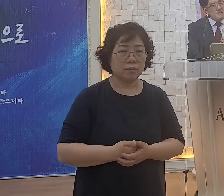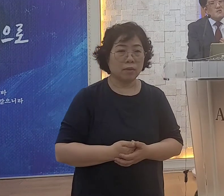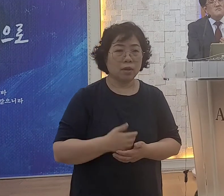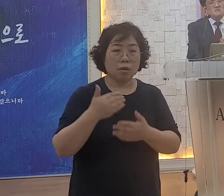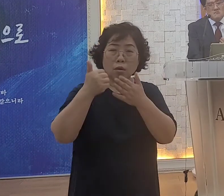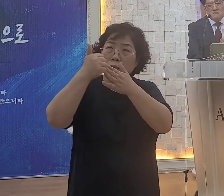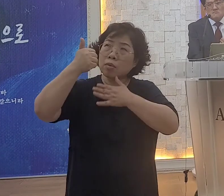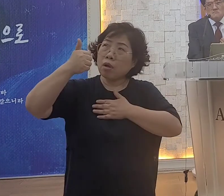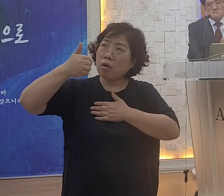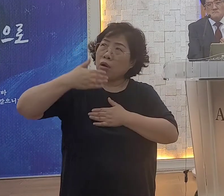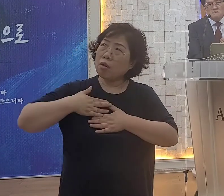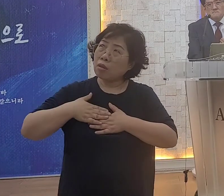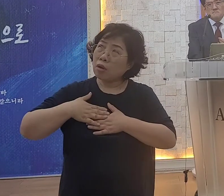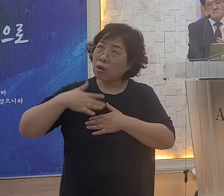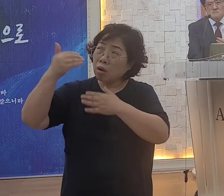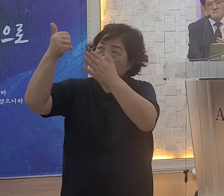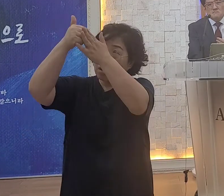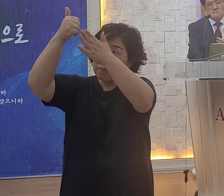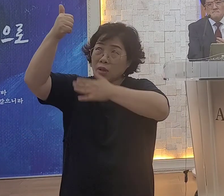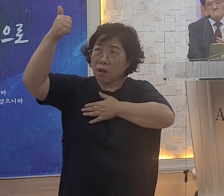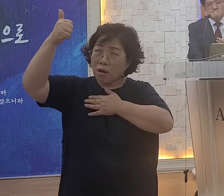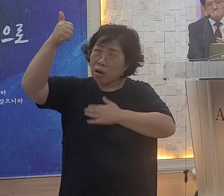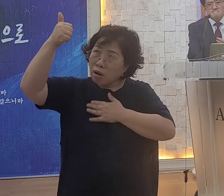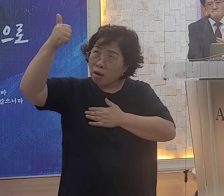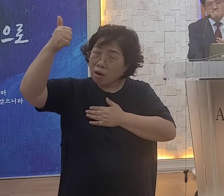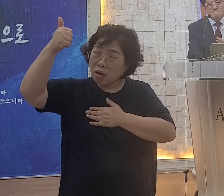하나님이 나를 아신다면서.